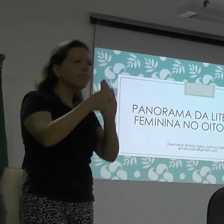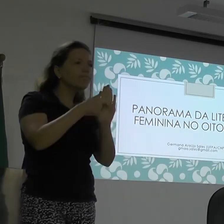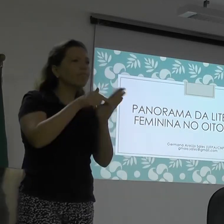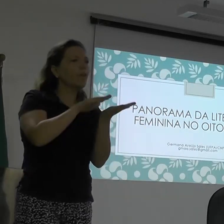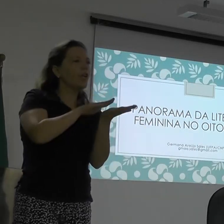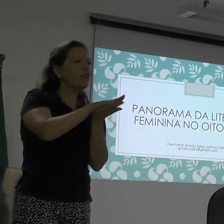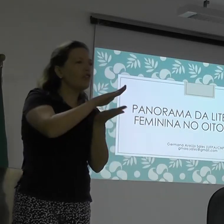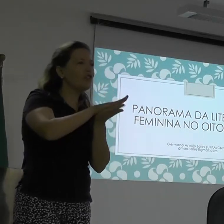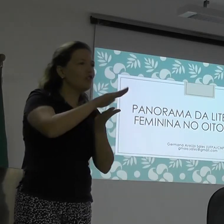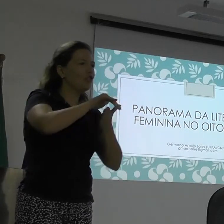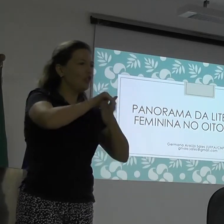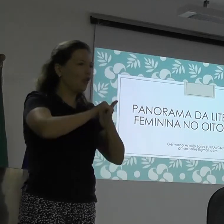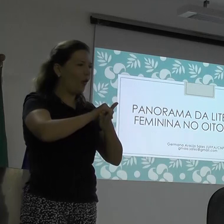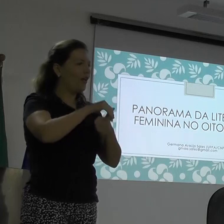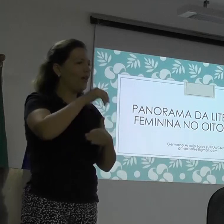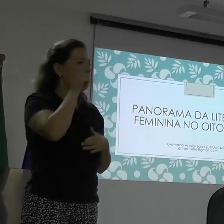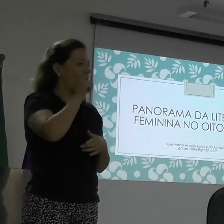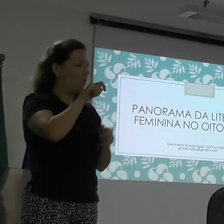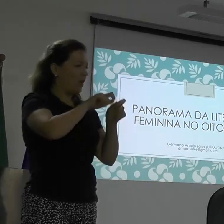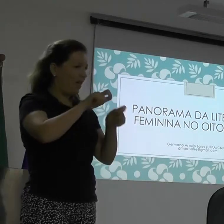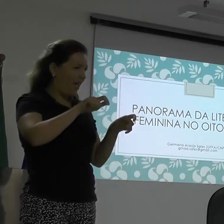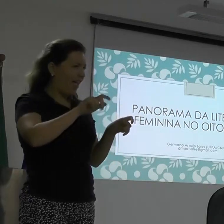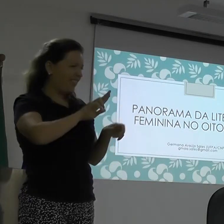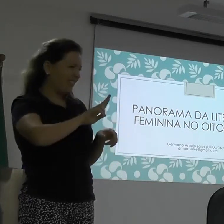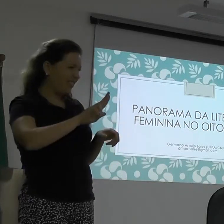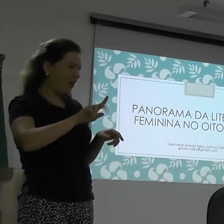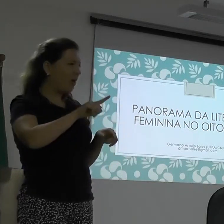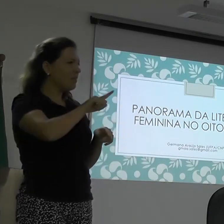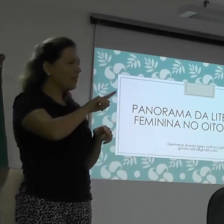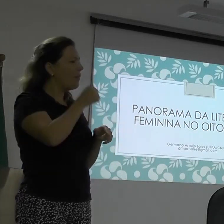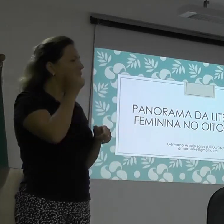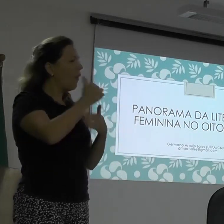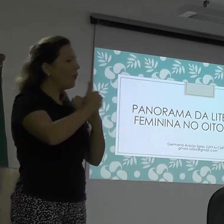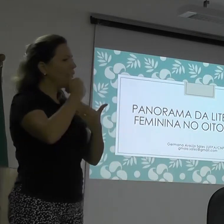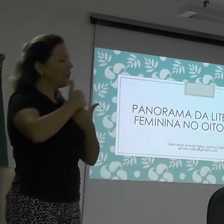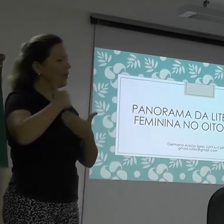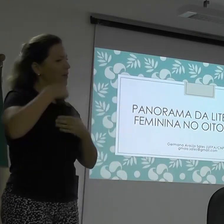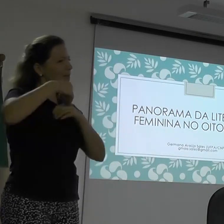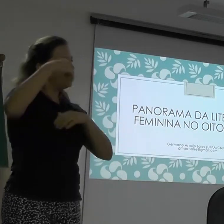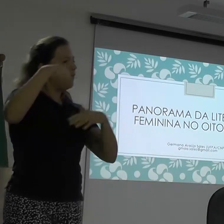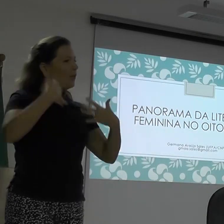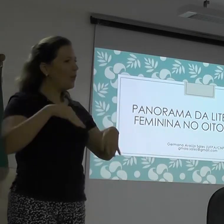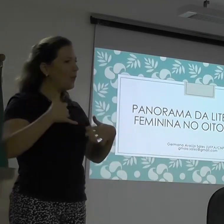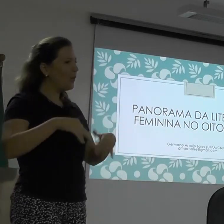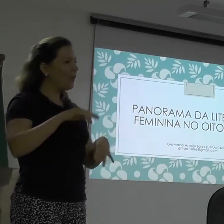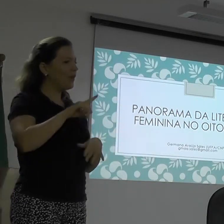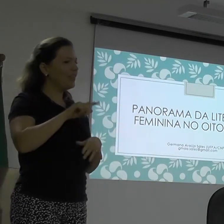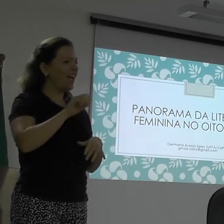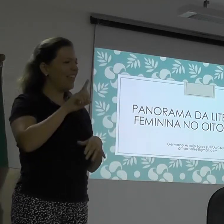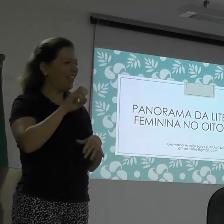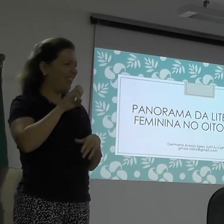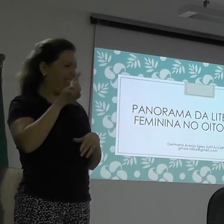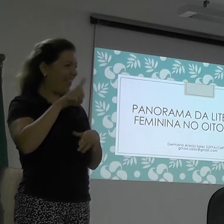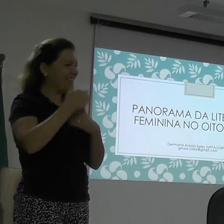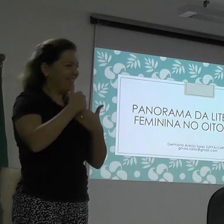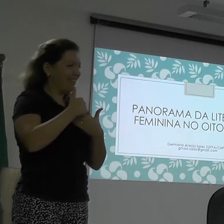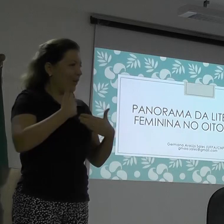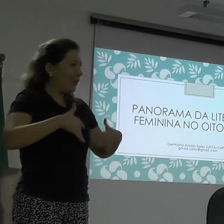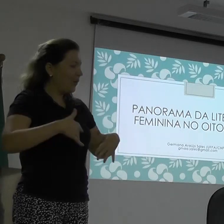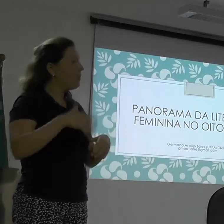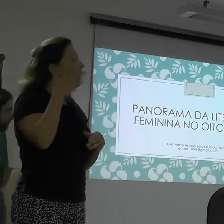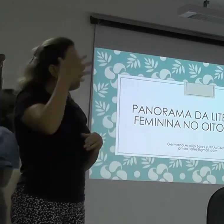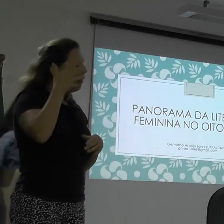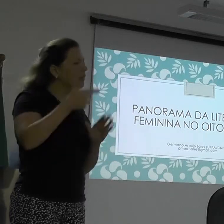ZAID, que foi minha orientadora de mestrado, fui a boa escola, e sua palestra